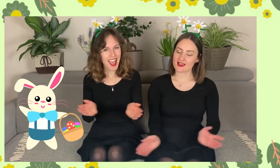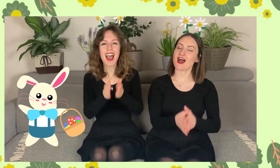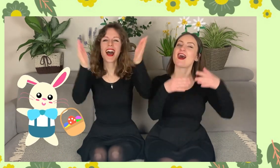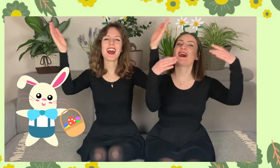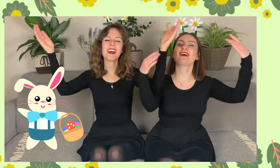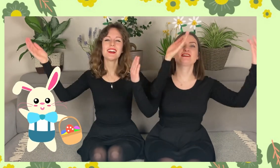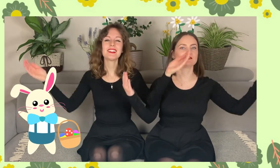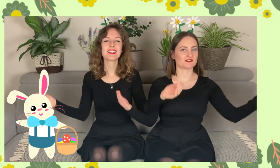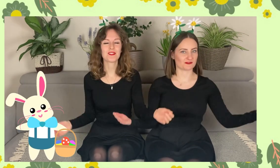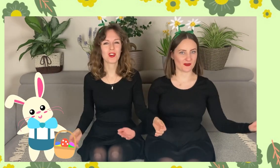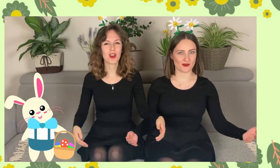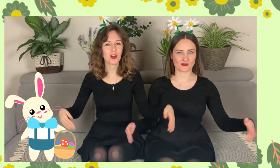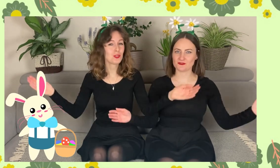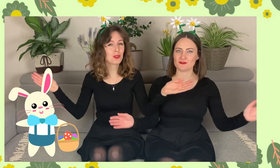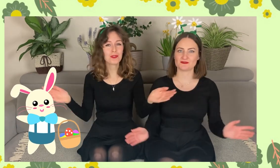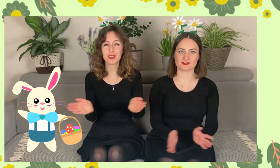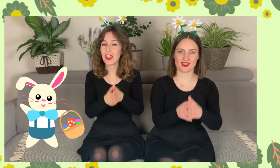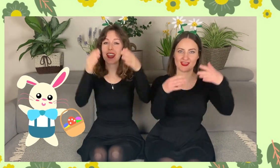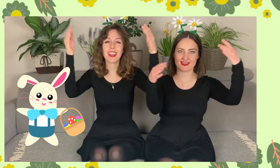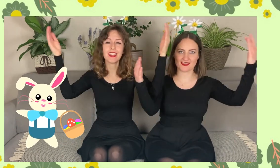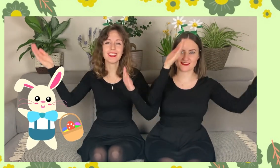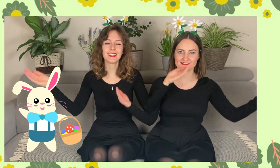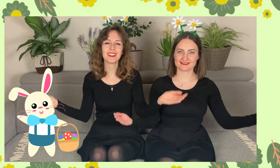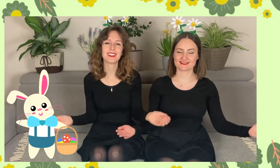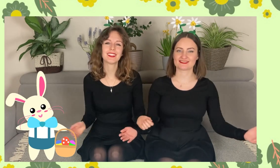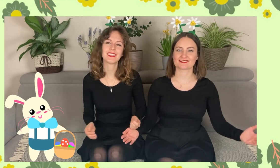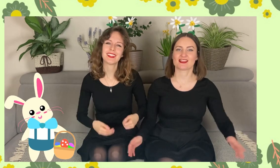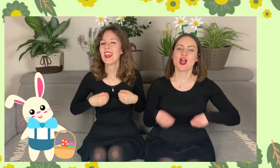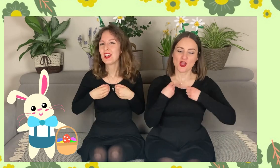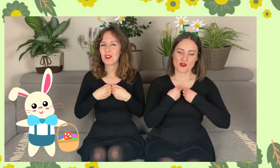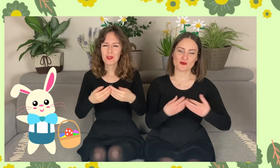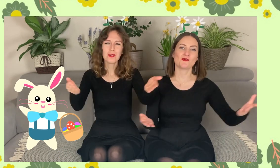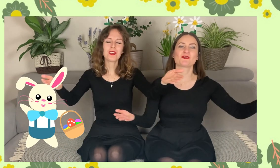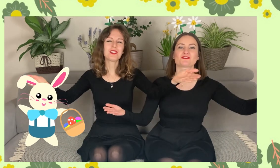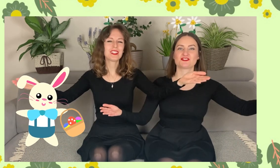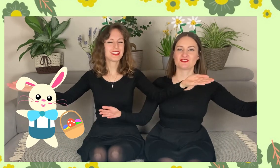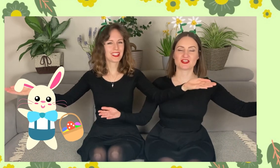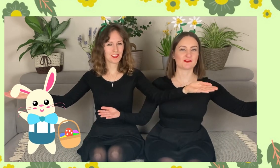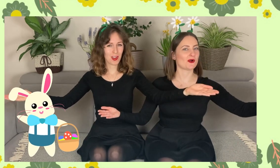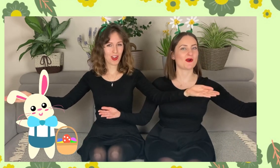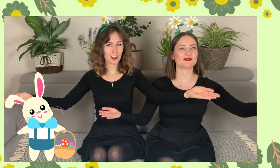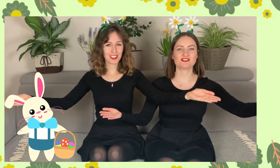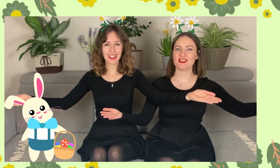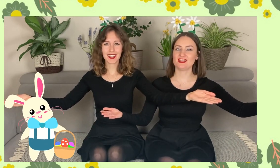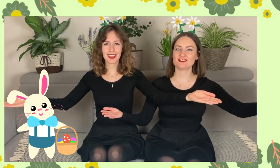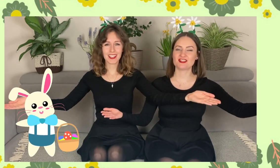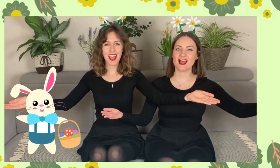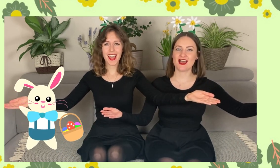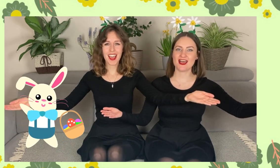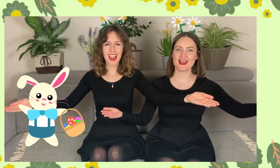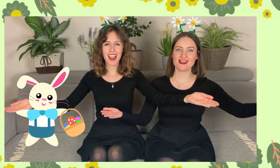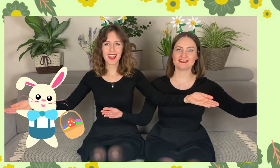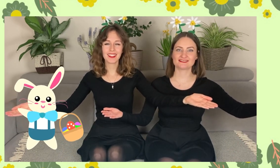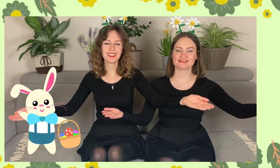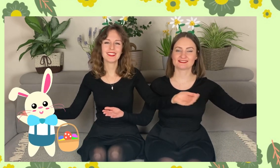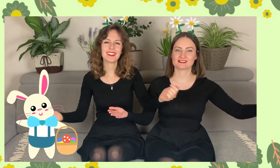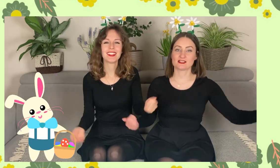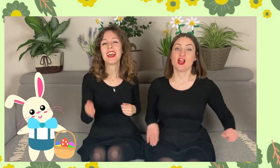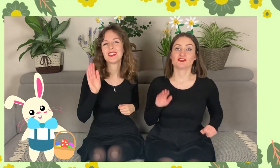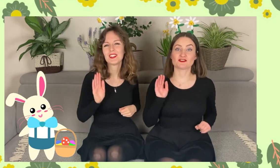A znowu dźwięk, Uro przeście głosi żał. Do